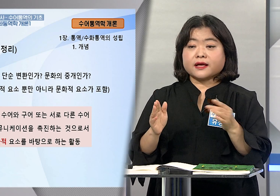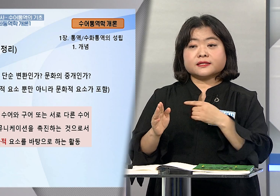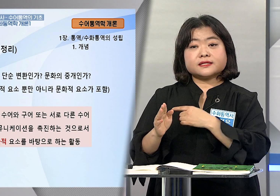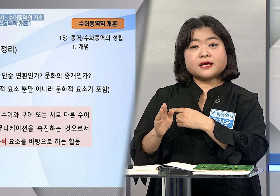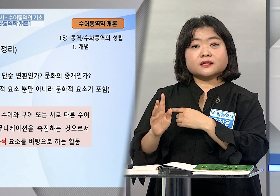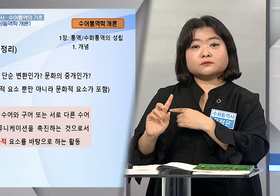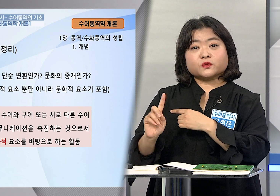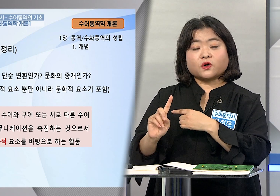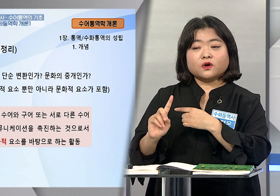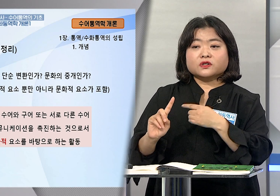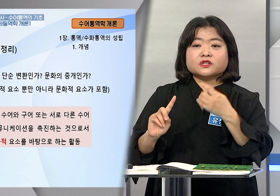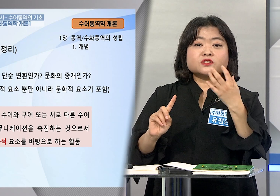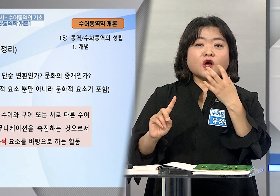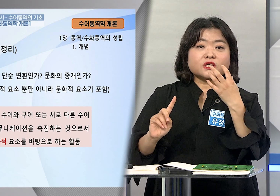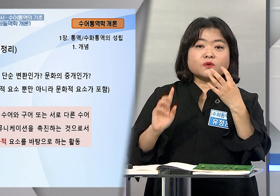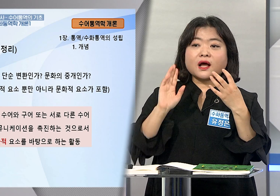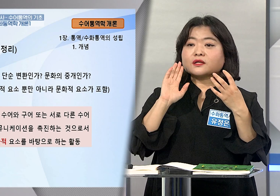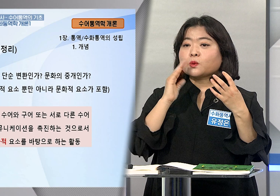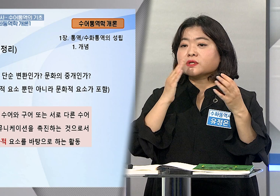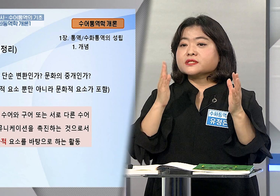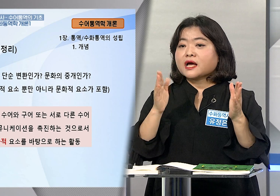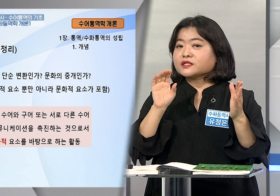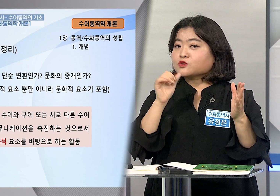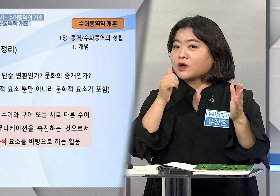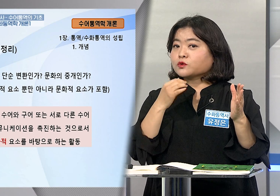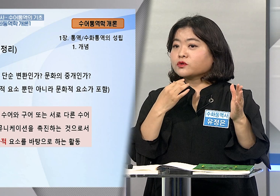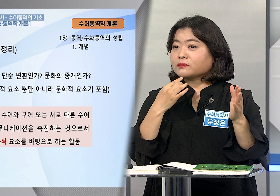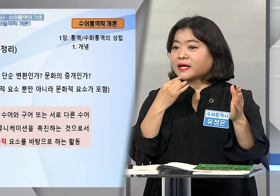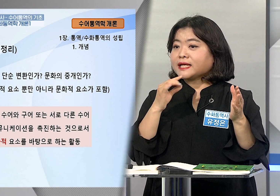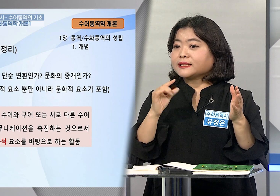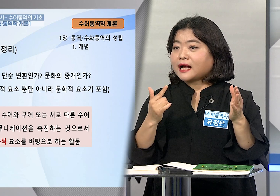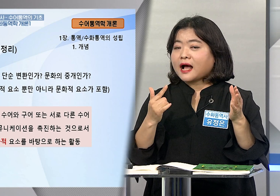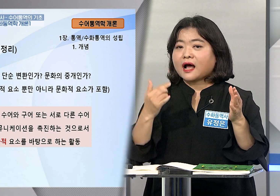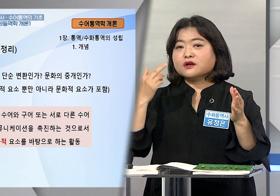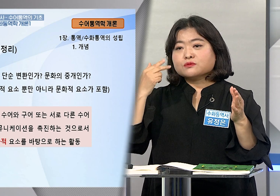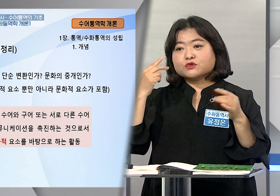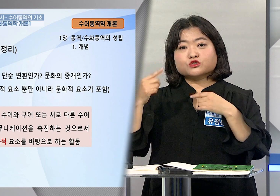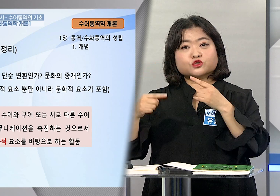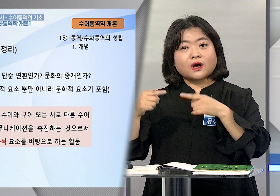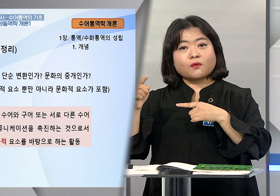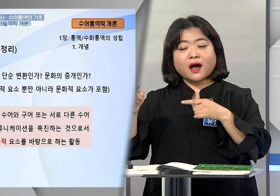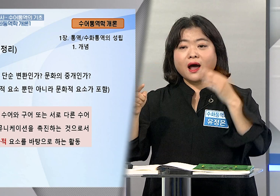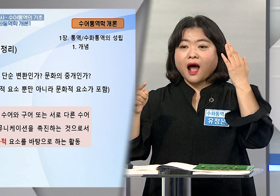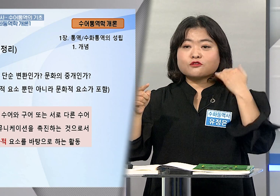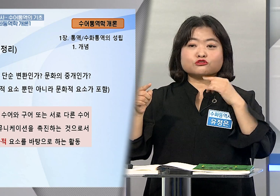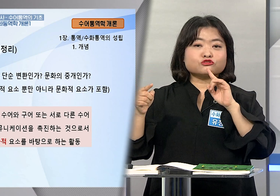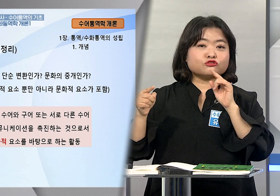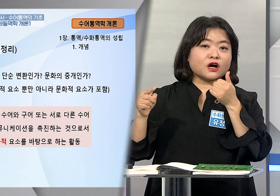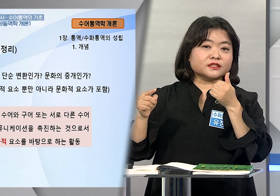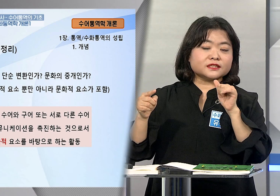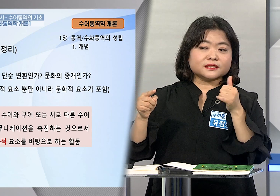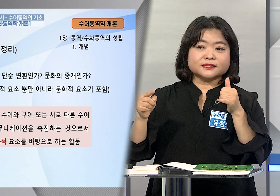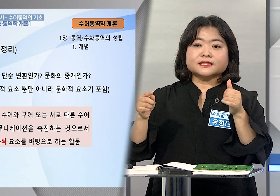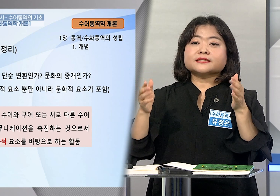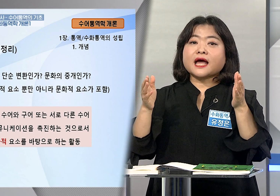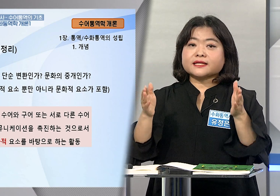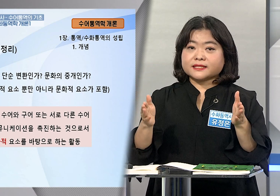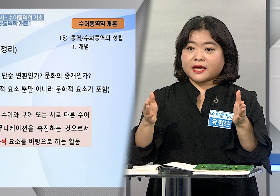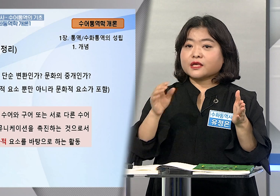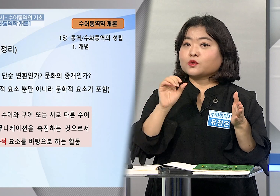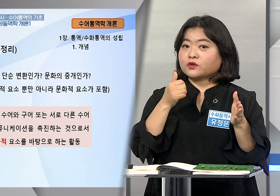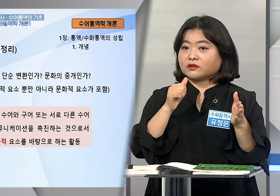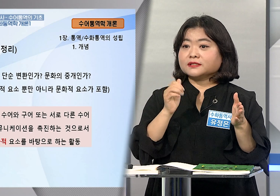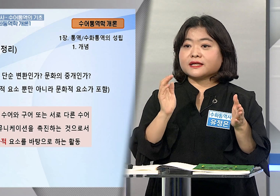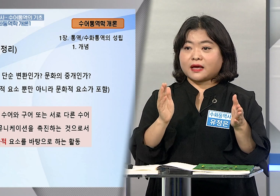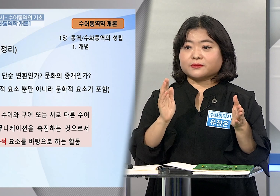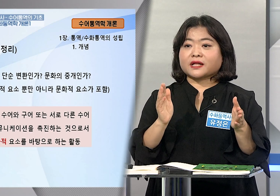사이에, 이 이야기는 뭐죠? 청인과 농인 사이의 수화 통역만이 아니라 미국 수어와 한국 수어의